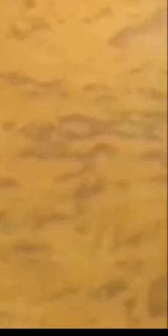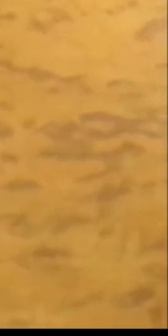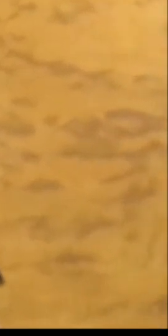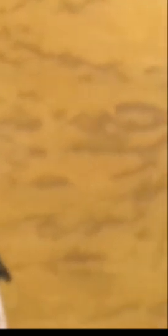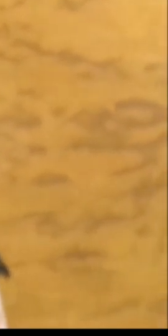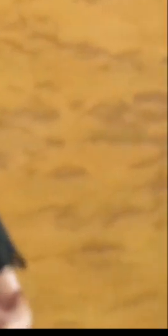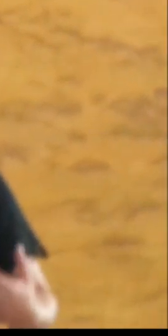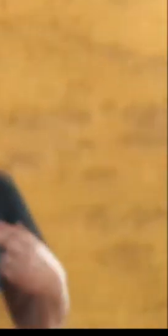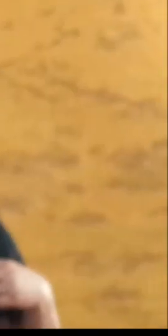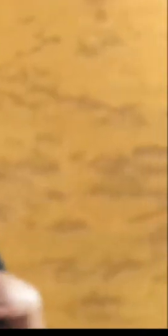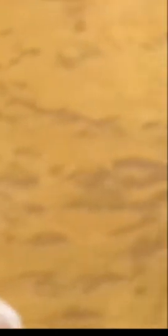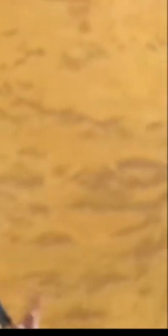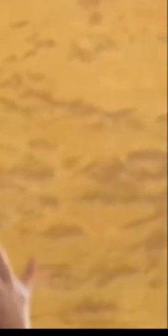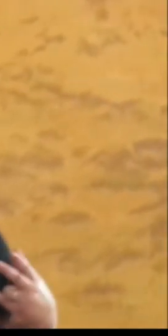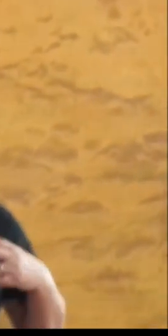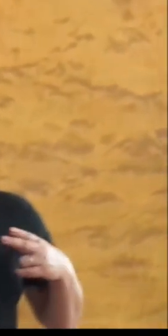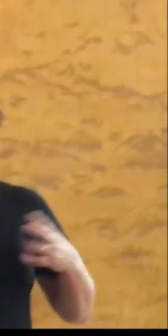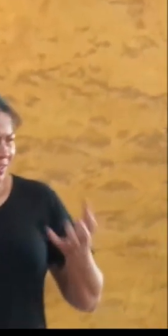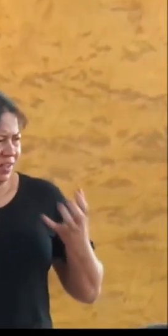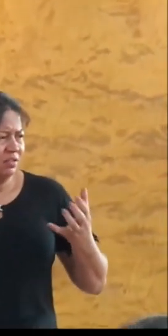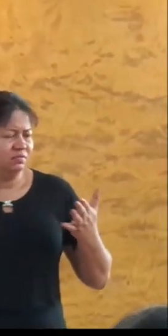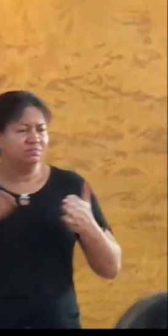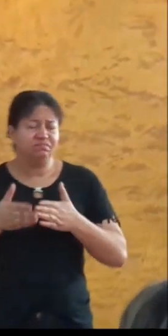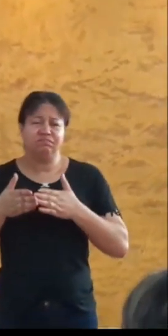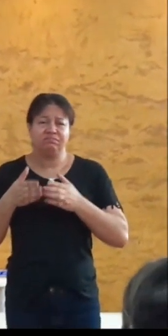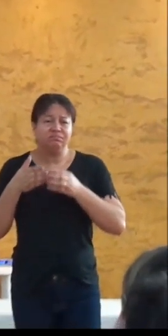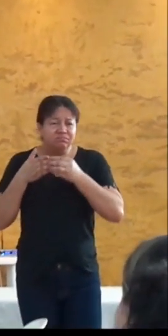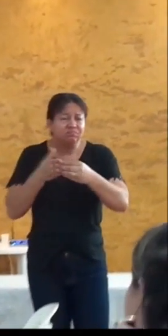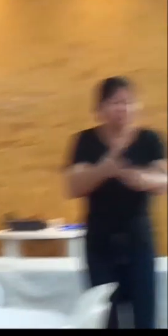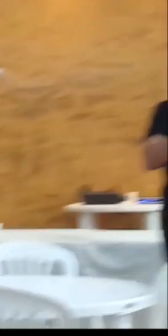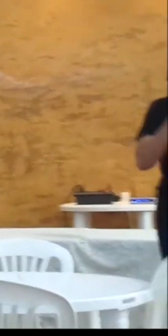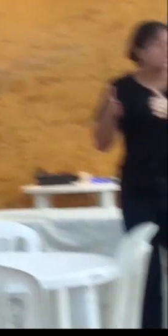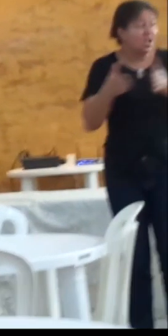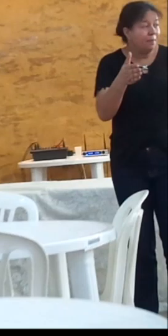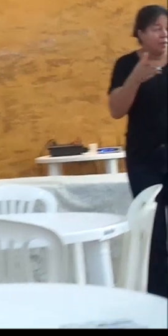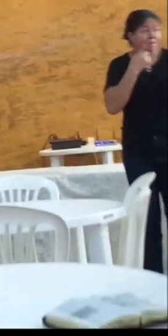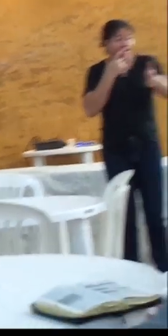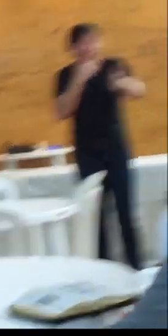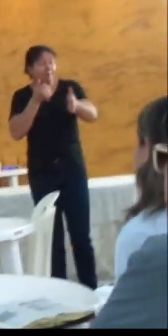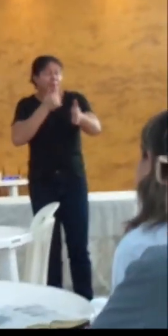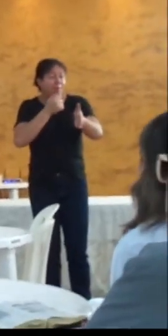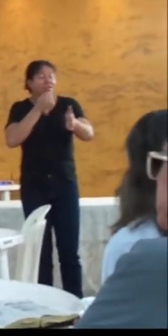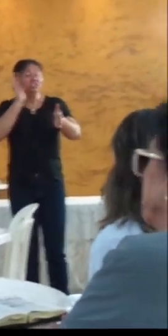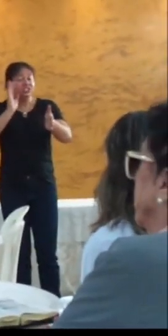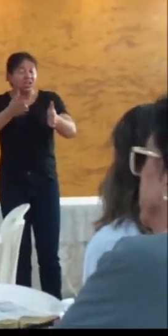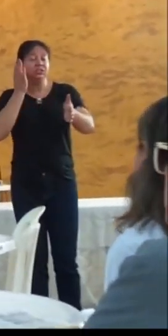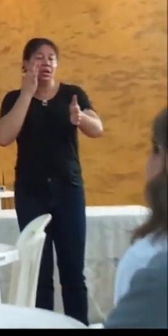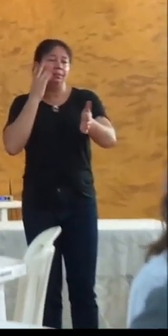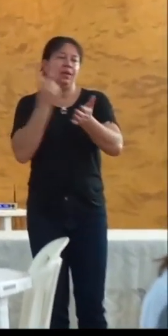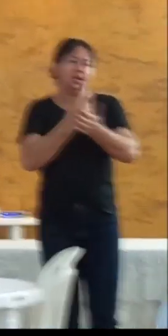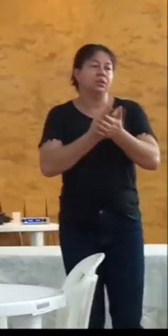pessoal. Quando o filho segue caminhos que o pai e a mãe sabem que vão dar